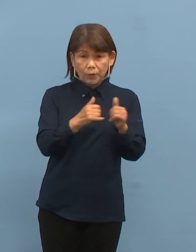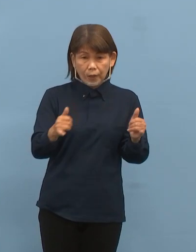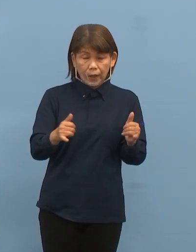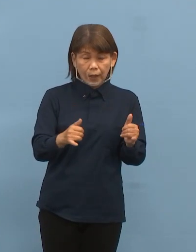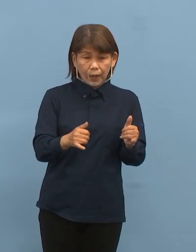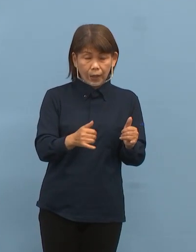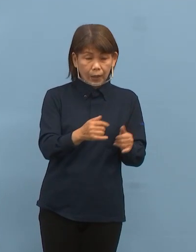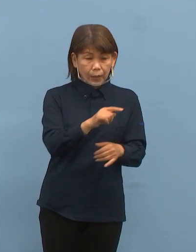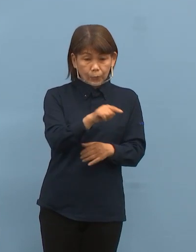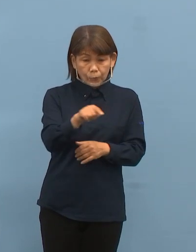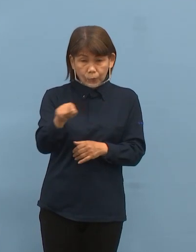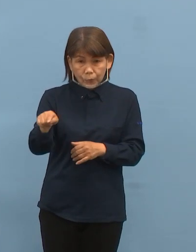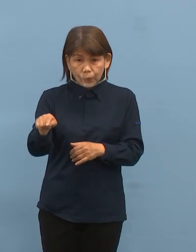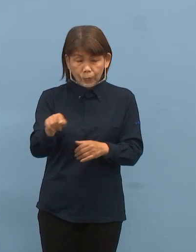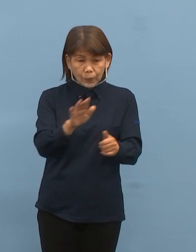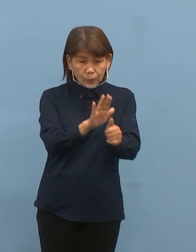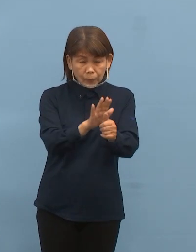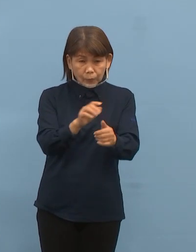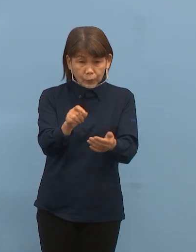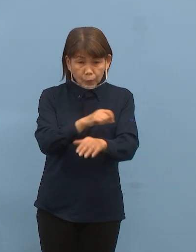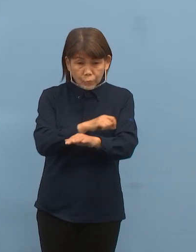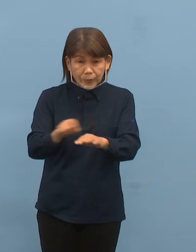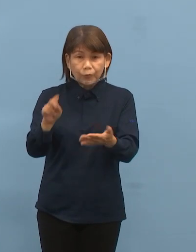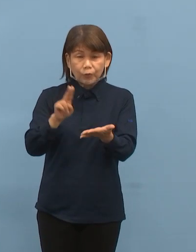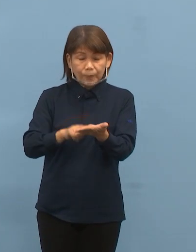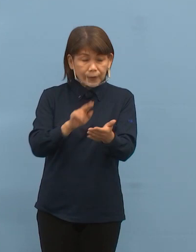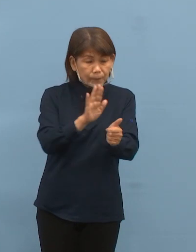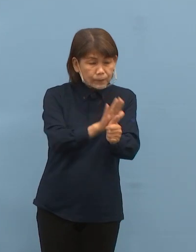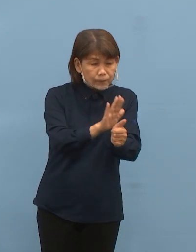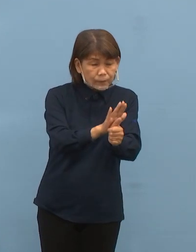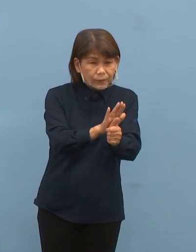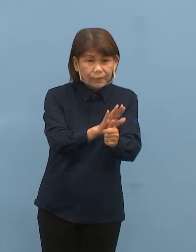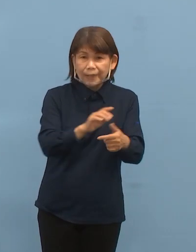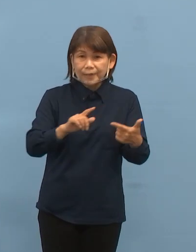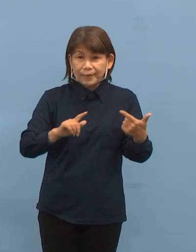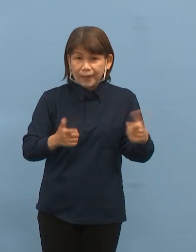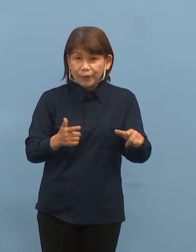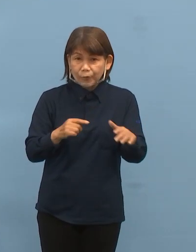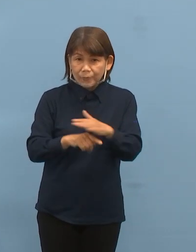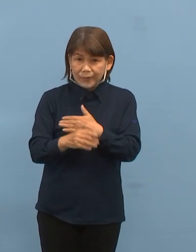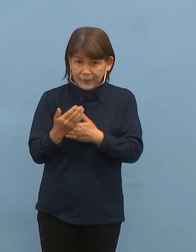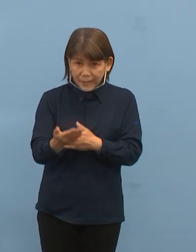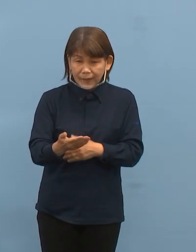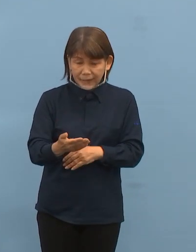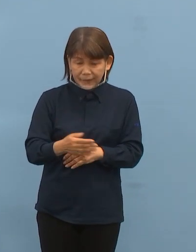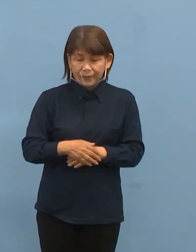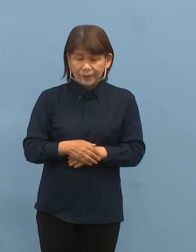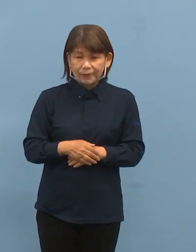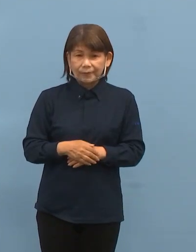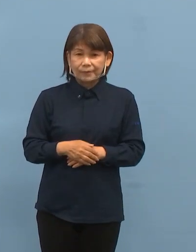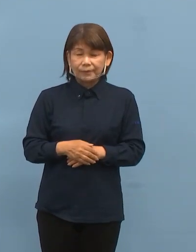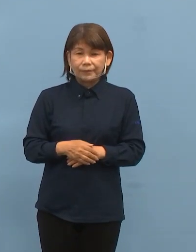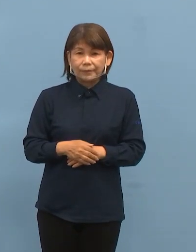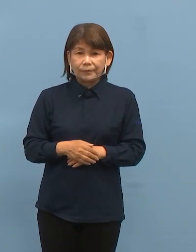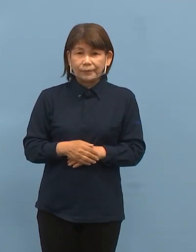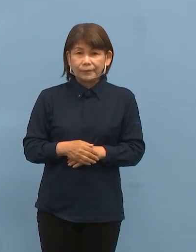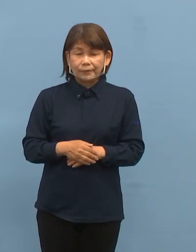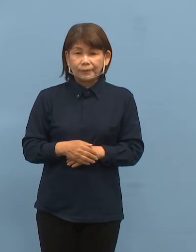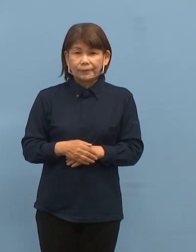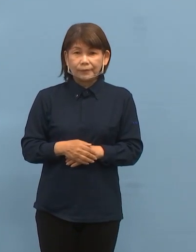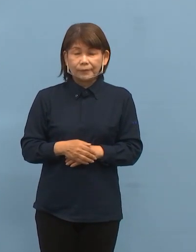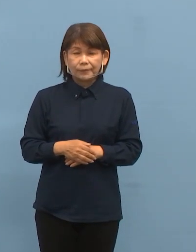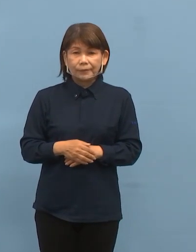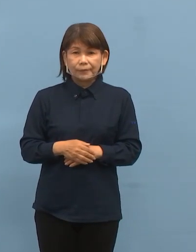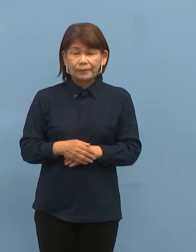解でよろしいですか。 再選、 あ、どの候補者につい ても、あ、参議院選ですか。 参議院選ですね。